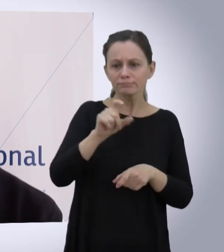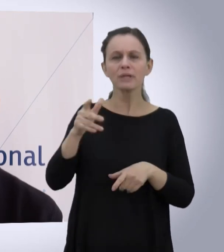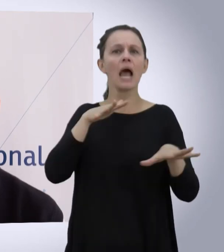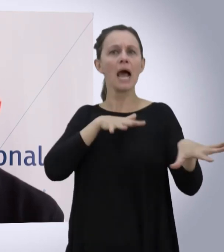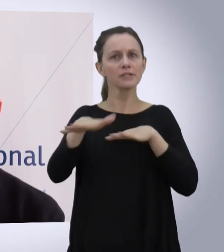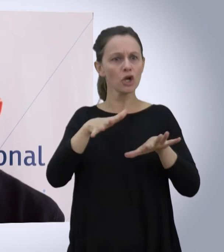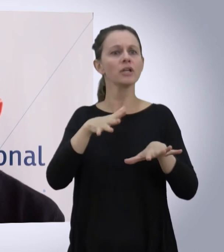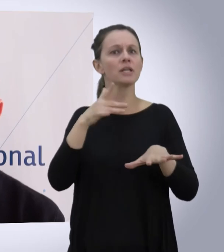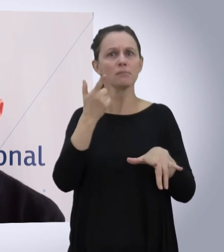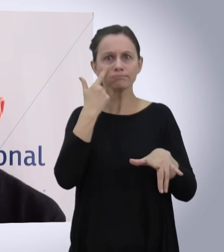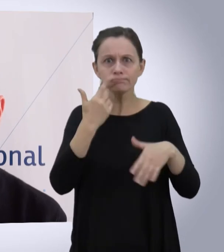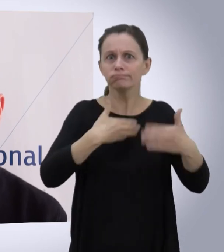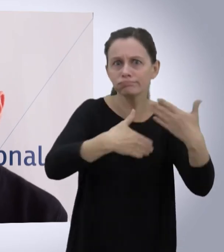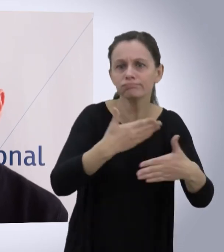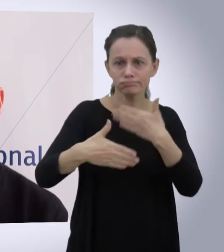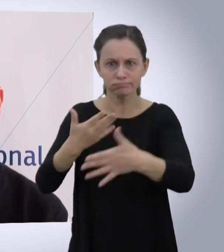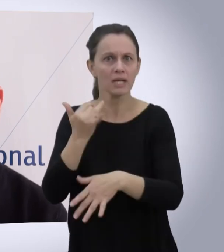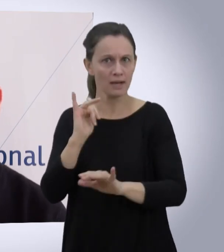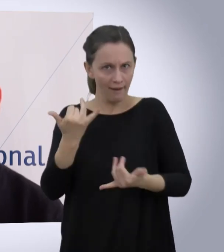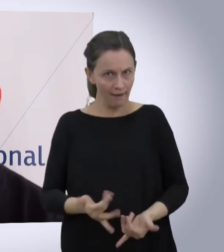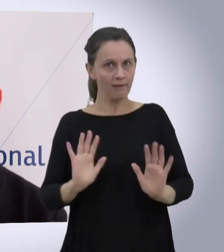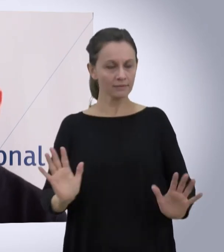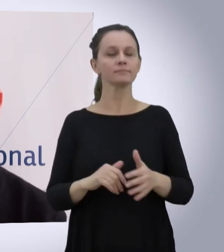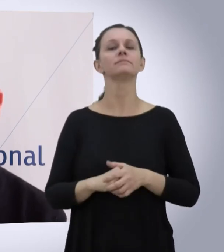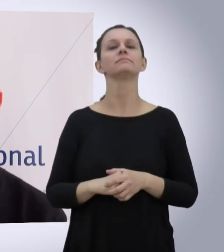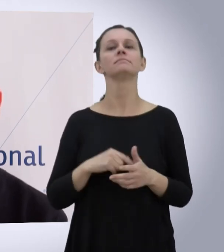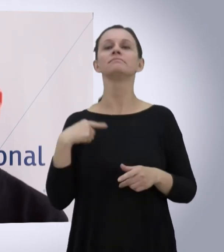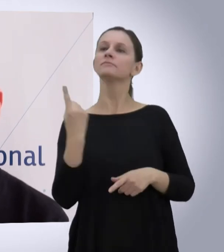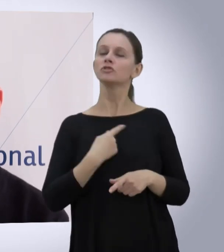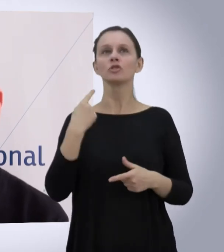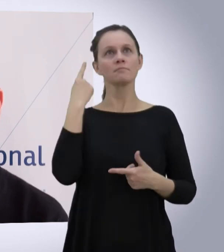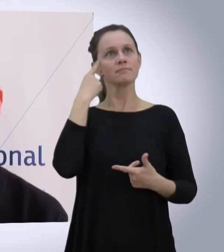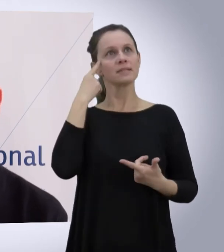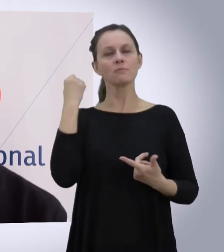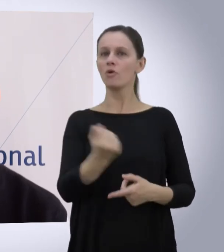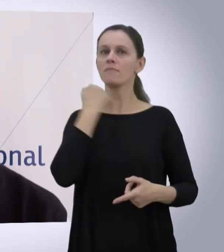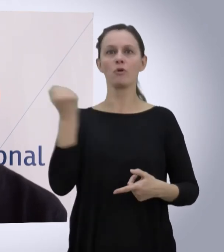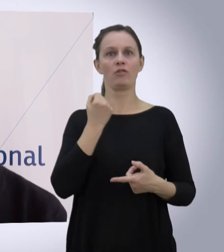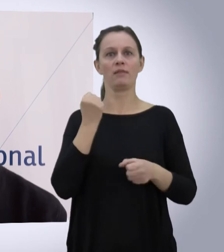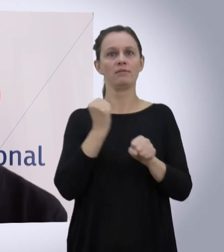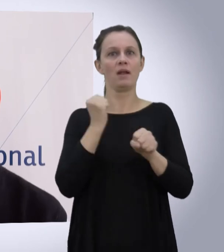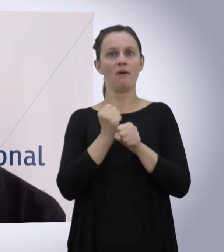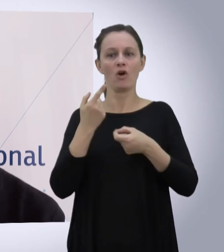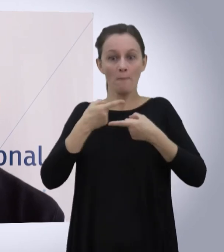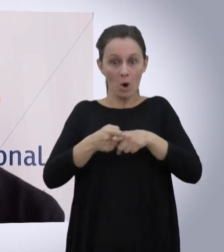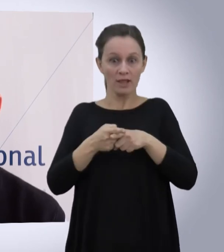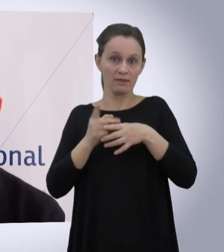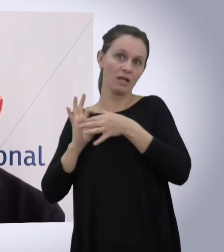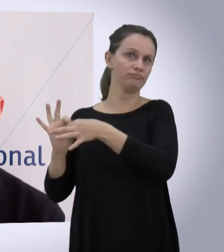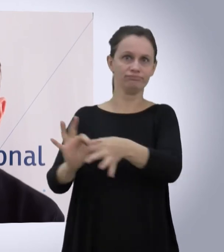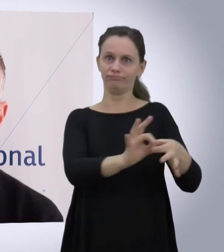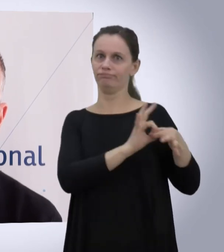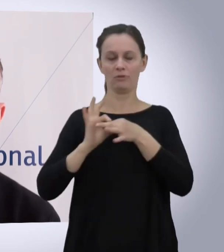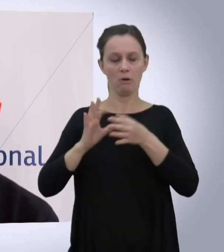línea. Por eso nos parece importante coordinar y generar sinergia entre todas las políticas que se vienen llevando adelante, y